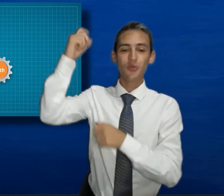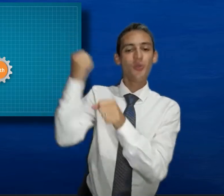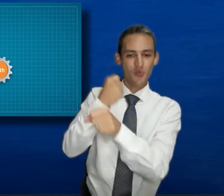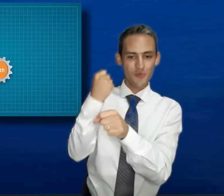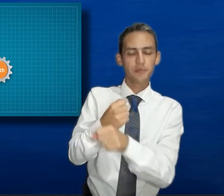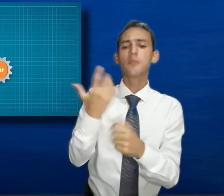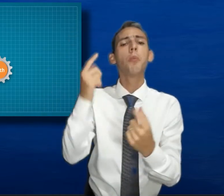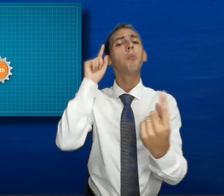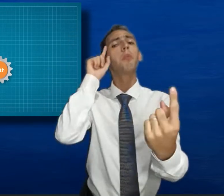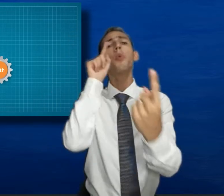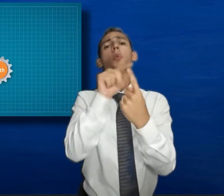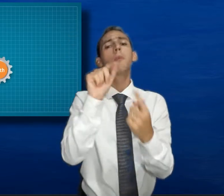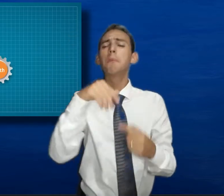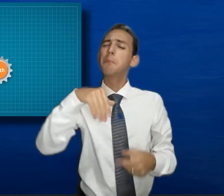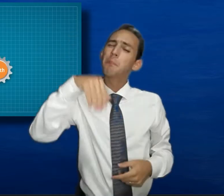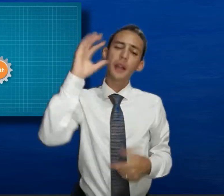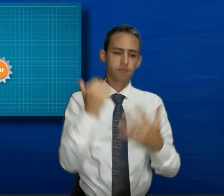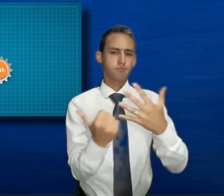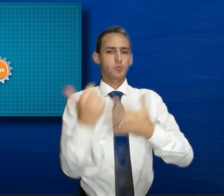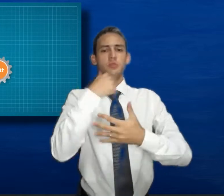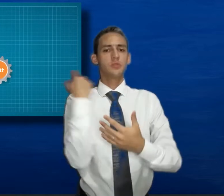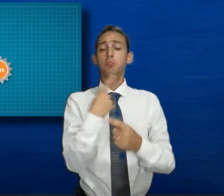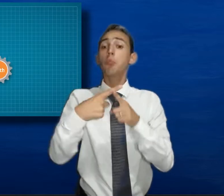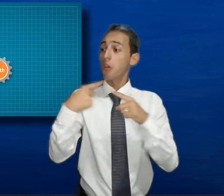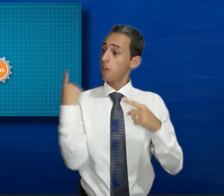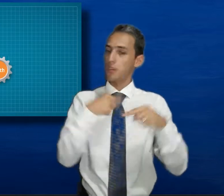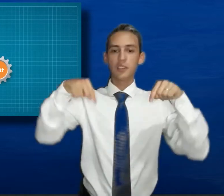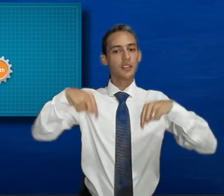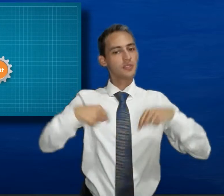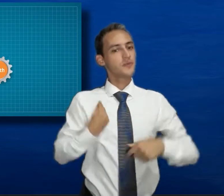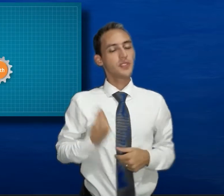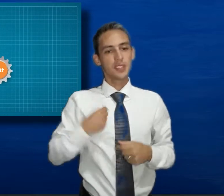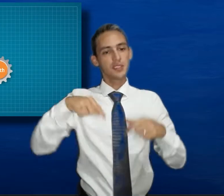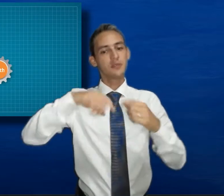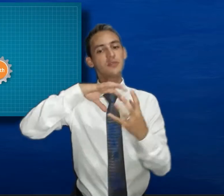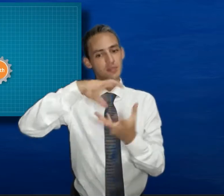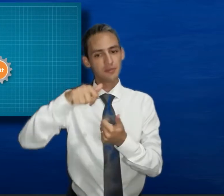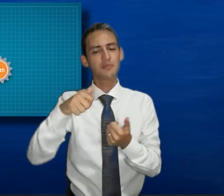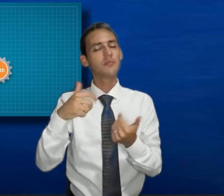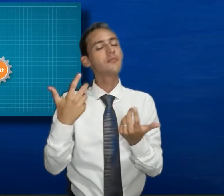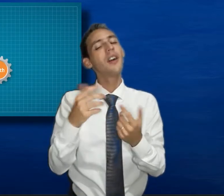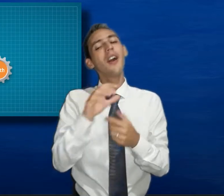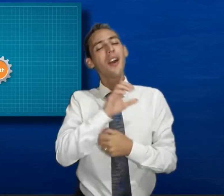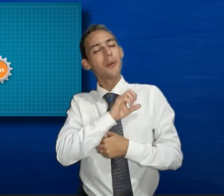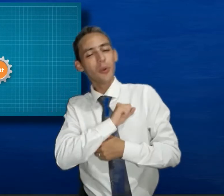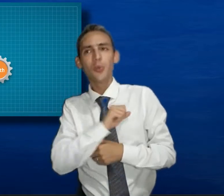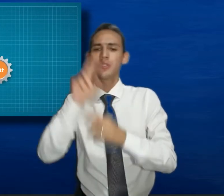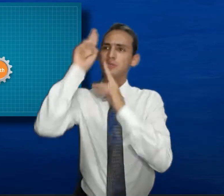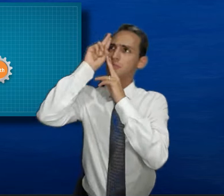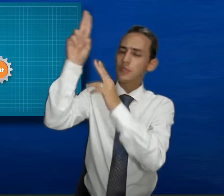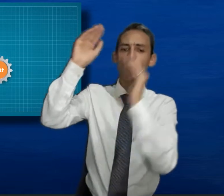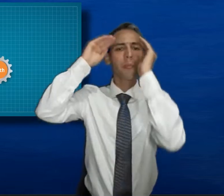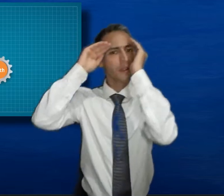e sua obra. Esse é um dos principais objetivos pelos quais cada um de nós veio à Terra. Estamos aqui para